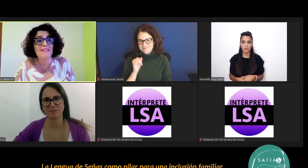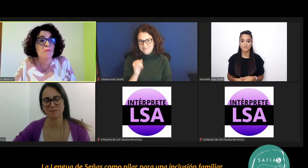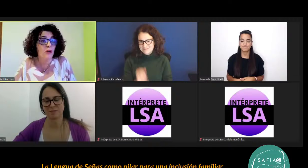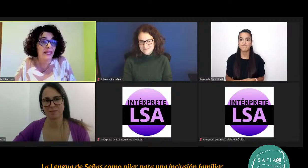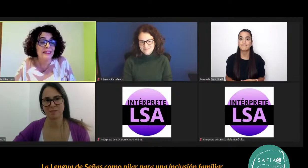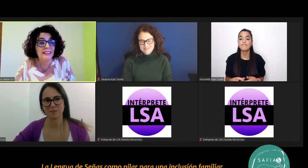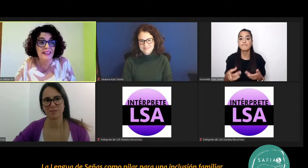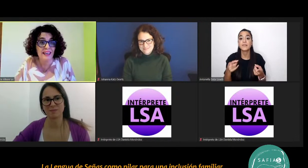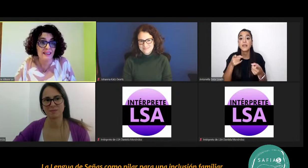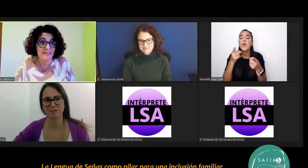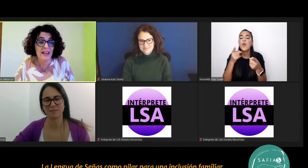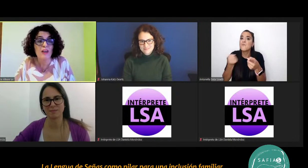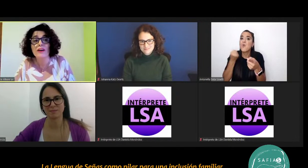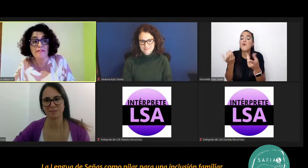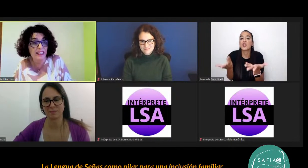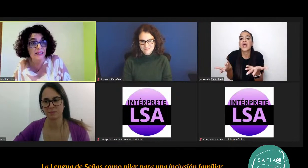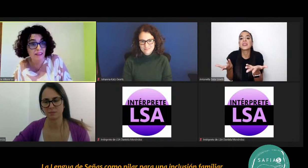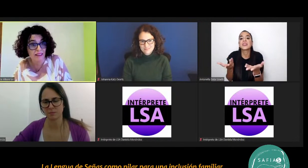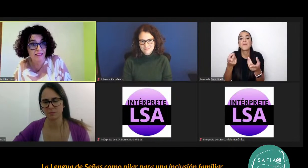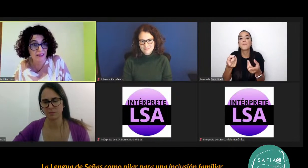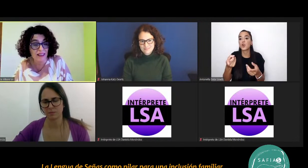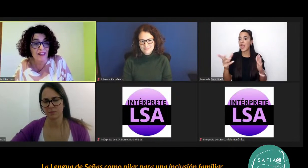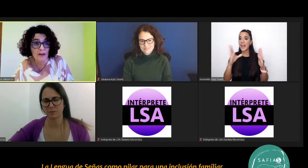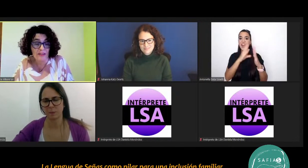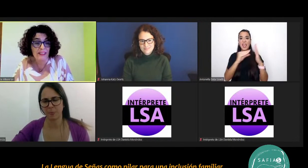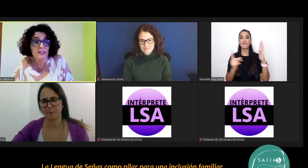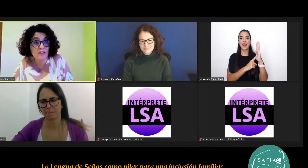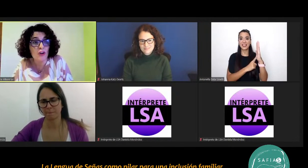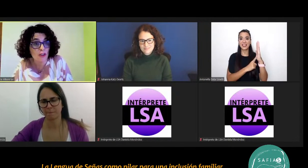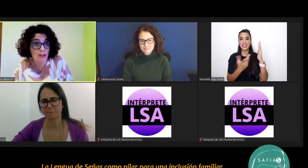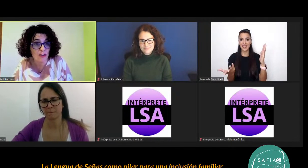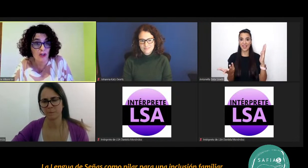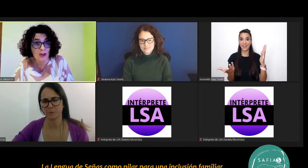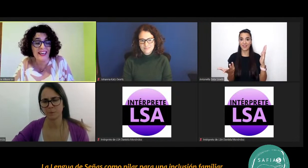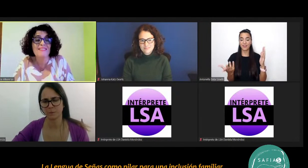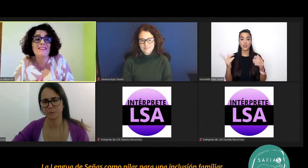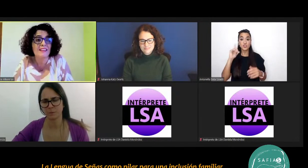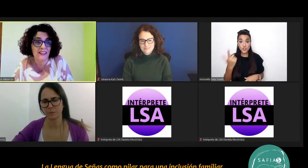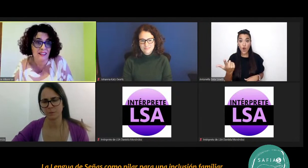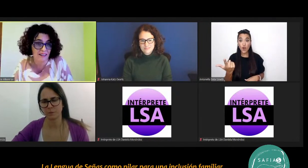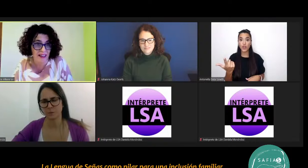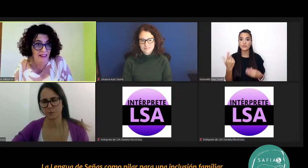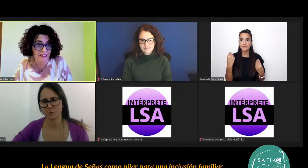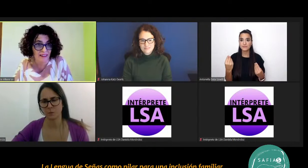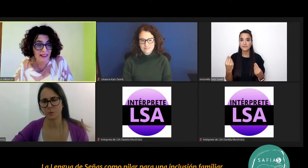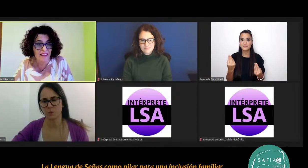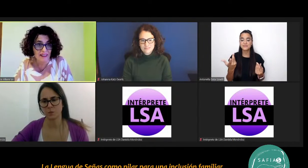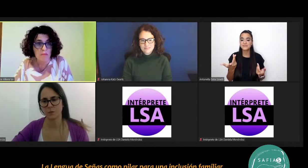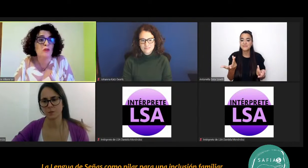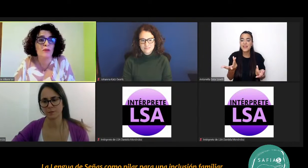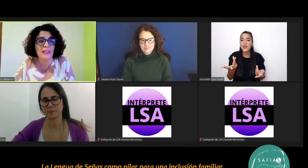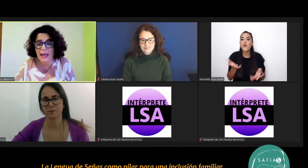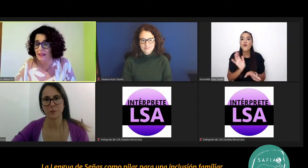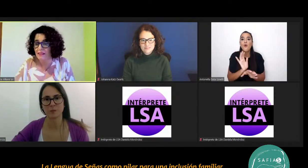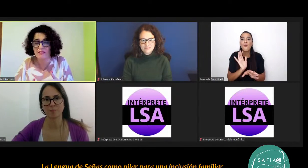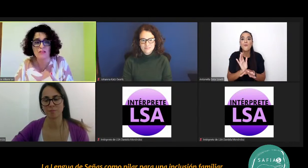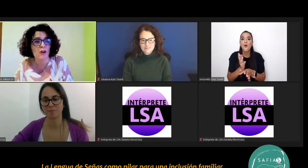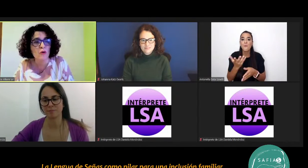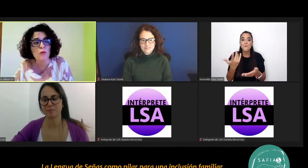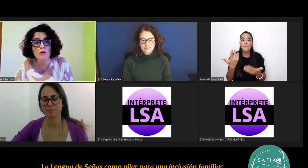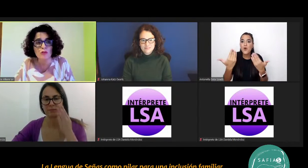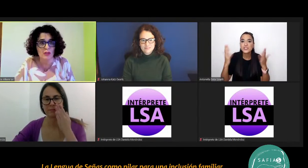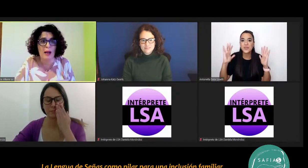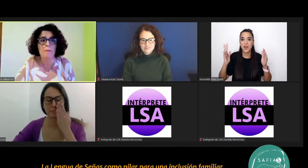que es importante que sean los referentes sordos los que acerquen esas posibilidades,